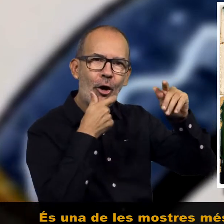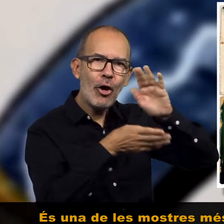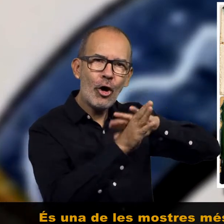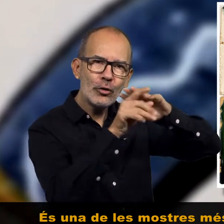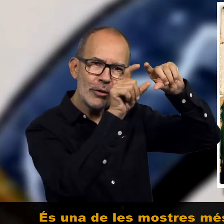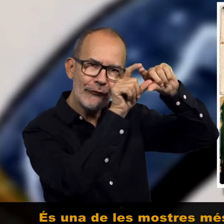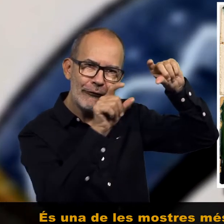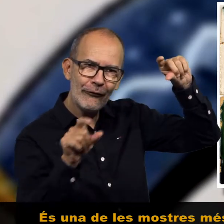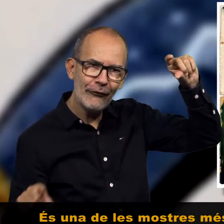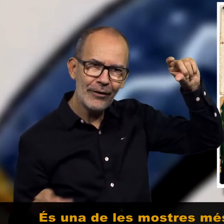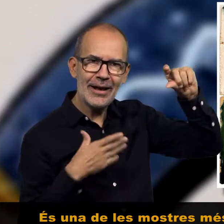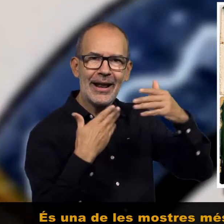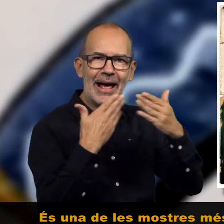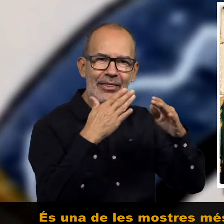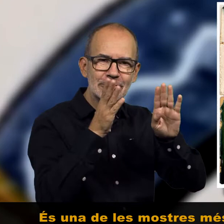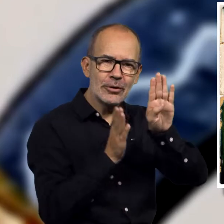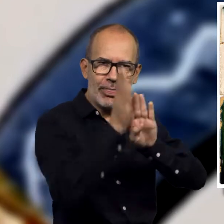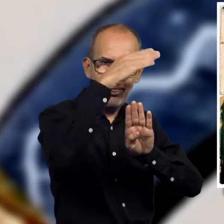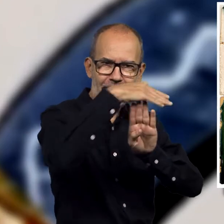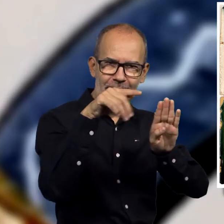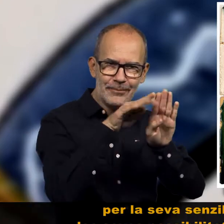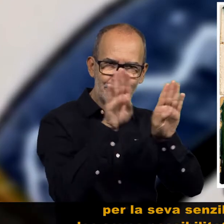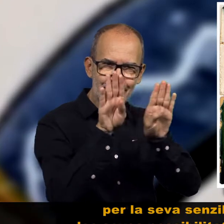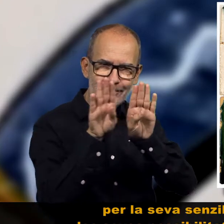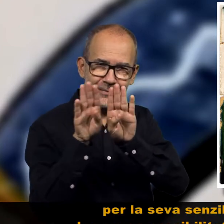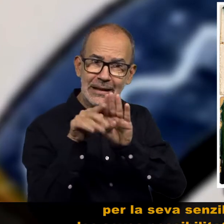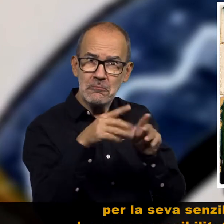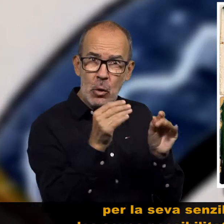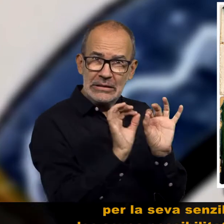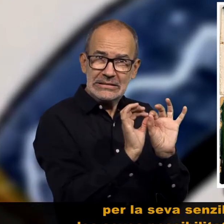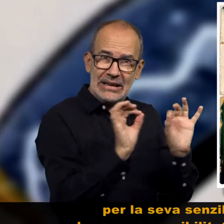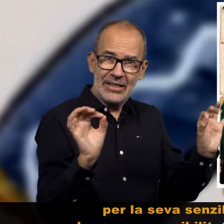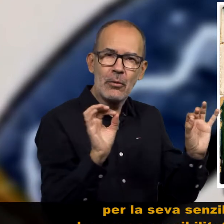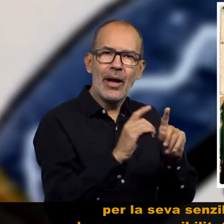singulars per la seva senzillesa i alhora per les seves possibilitats de combinació.